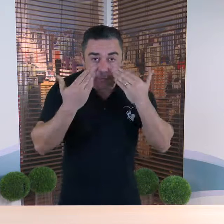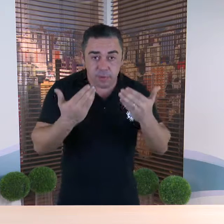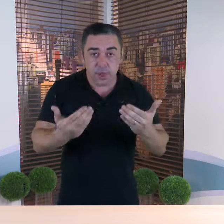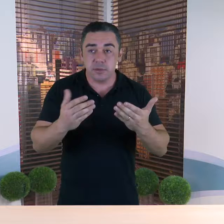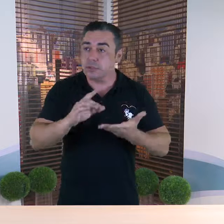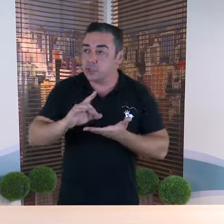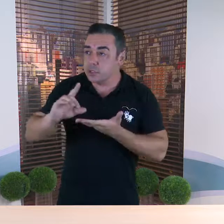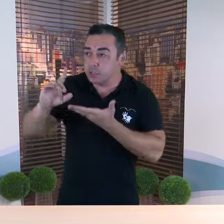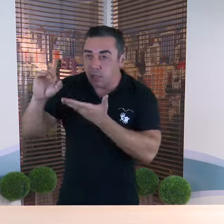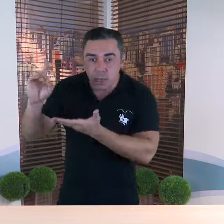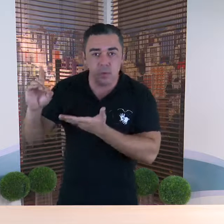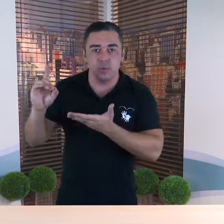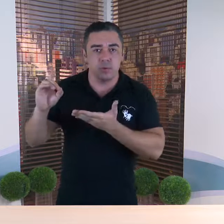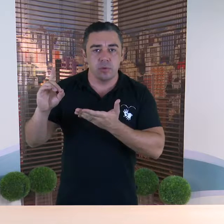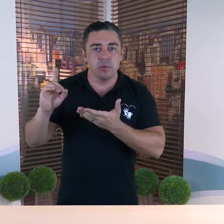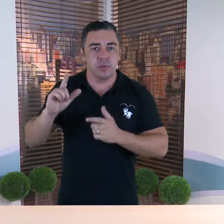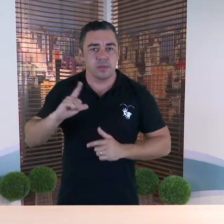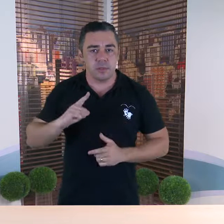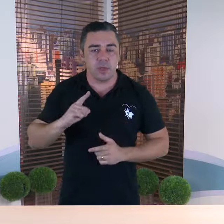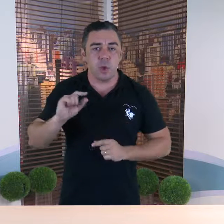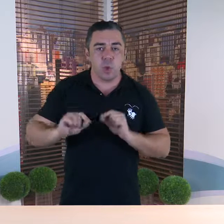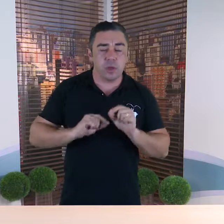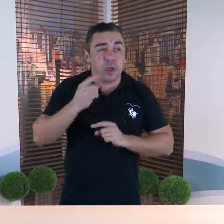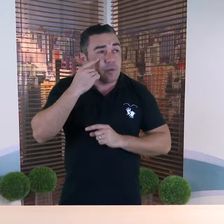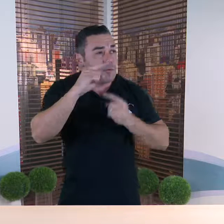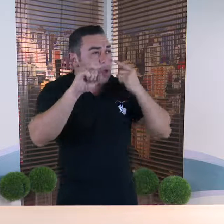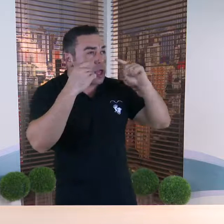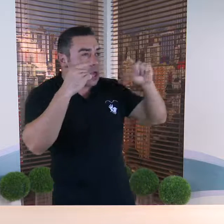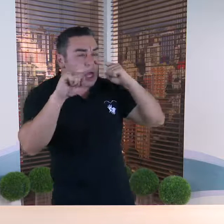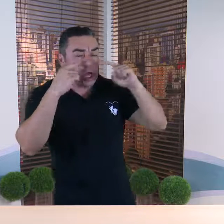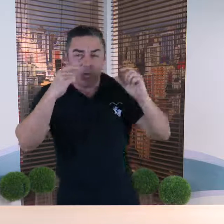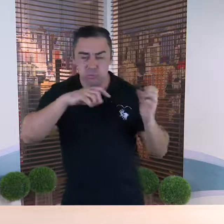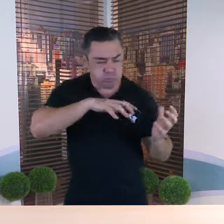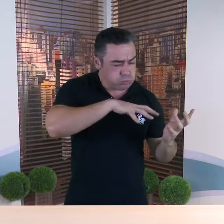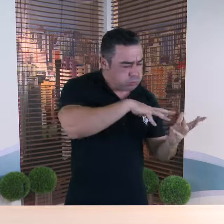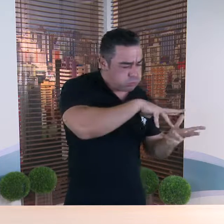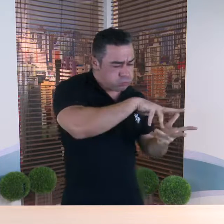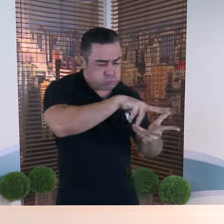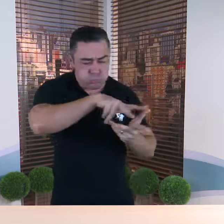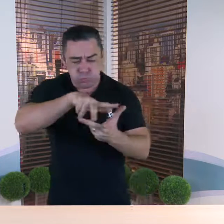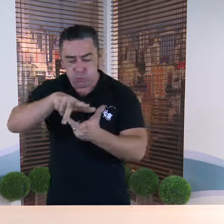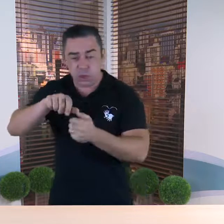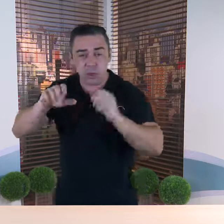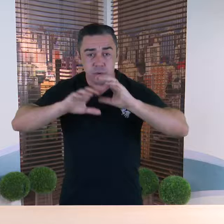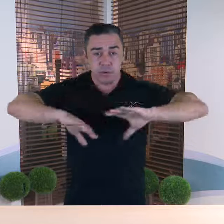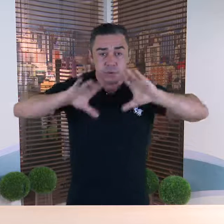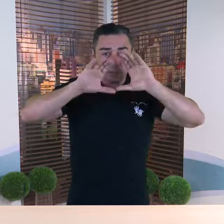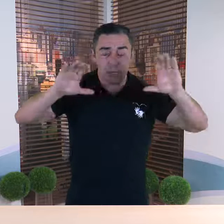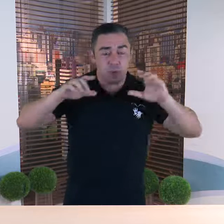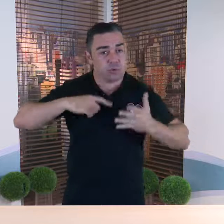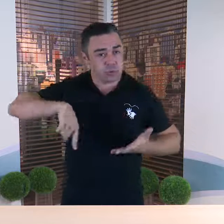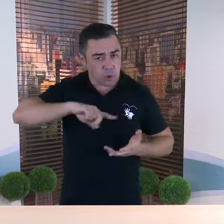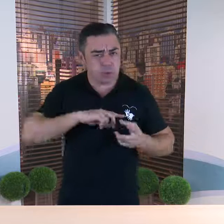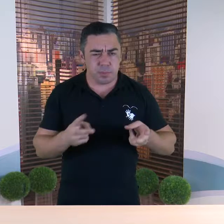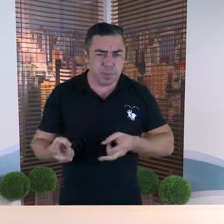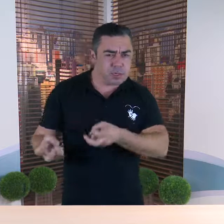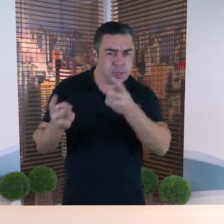na vasta exibição de corpos celestes pulsando no céu, é vista por todo ser